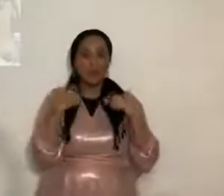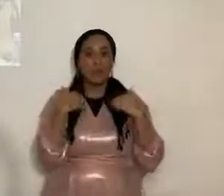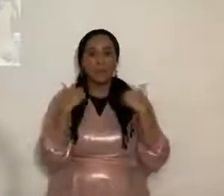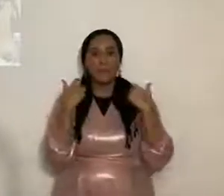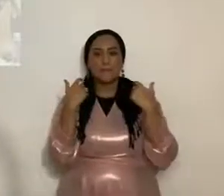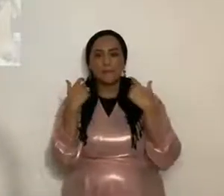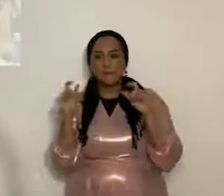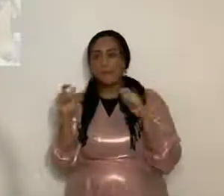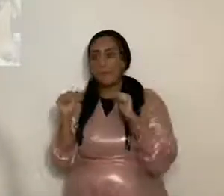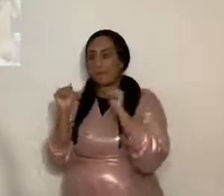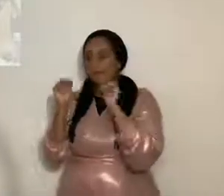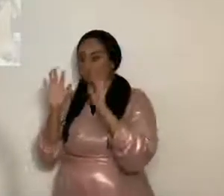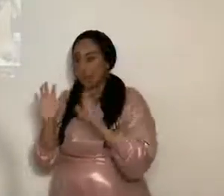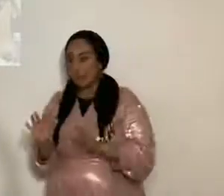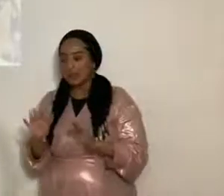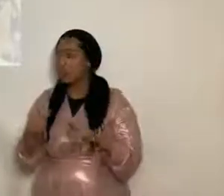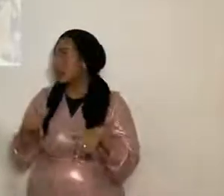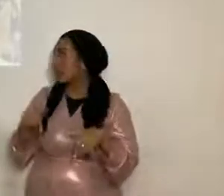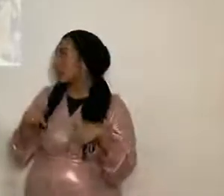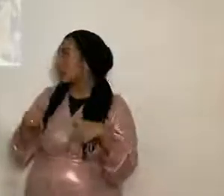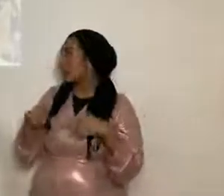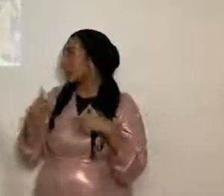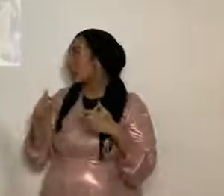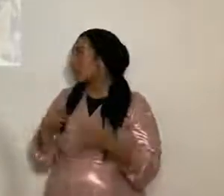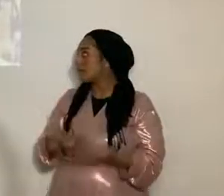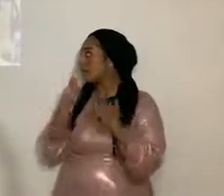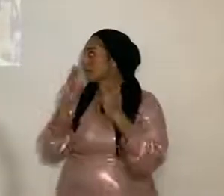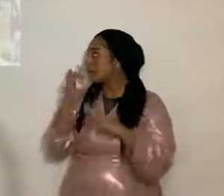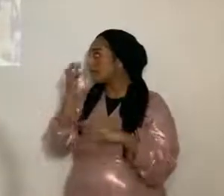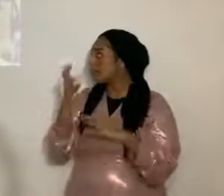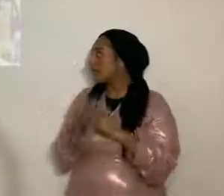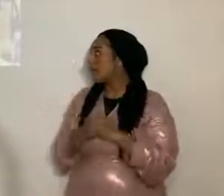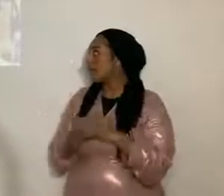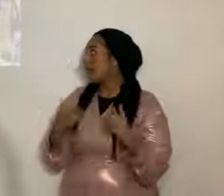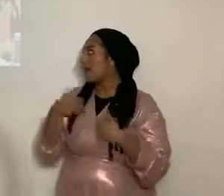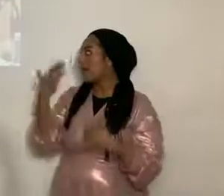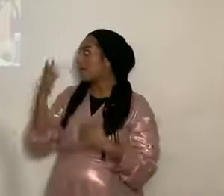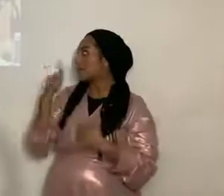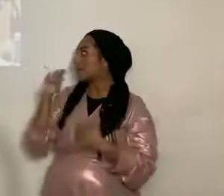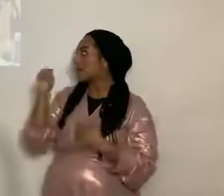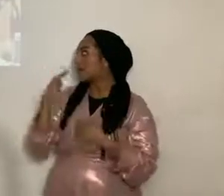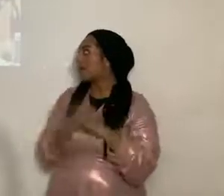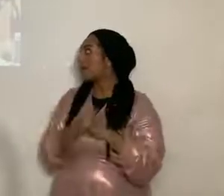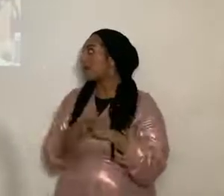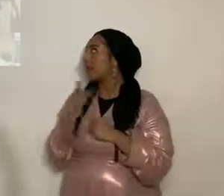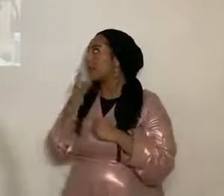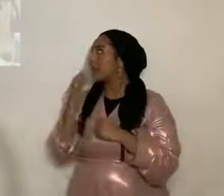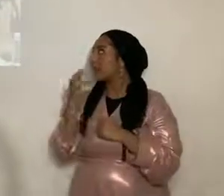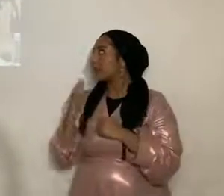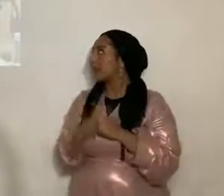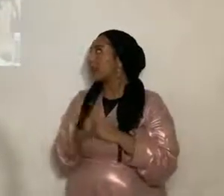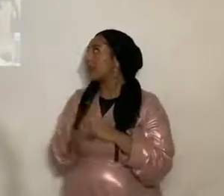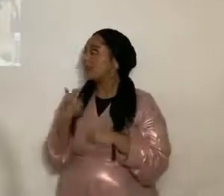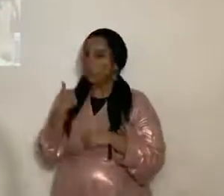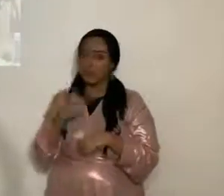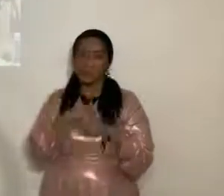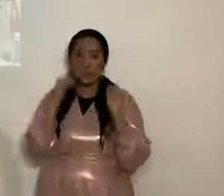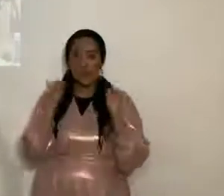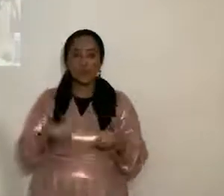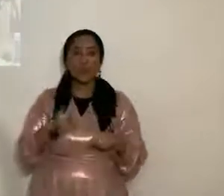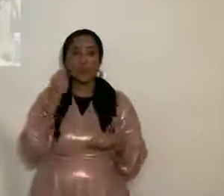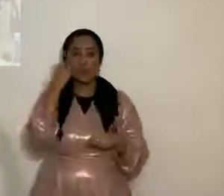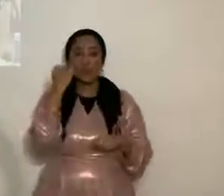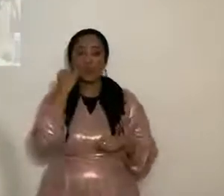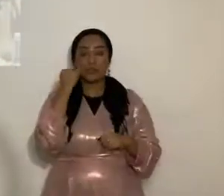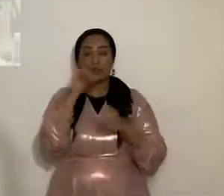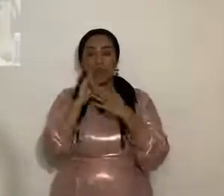grande bendición en vivir a los pies de Yahshua, porque tenemos su Torah, la luz de Yahweh. Así podemos entender si